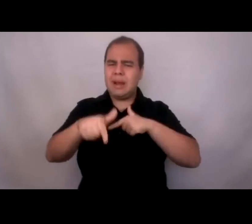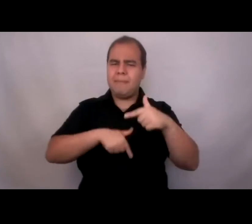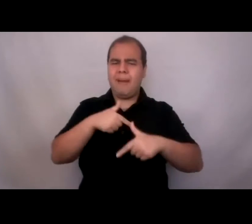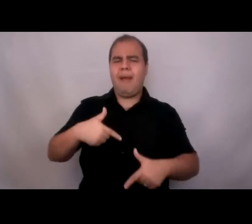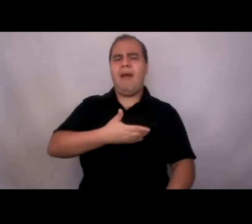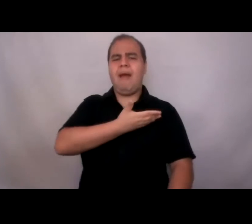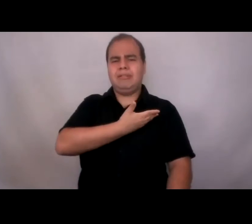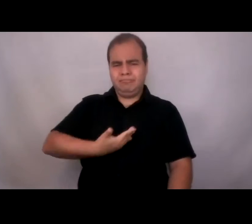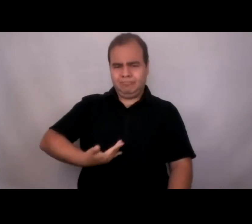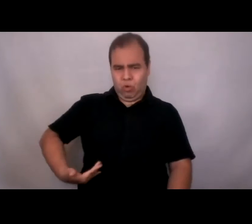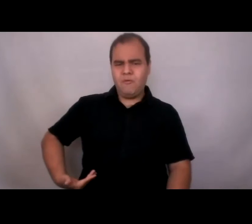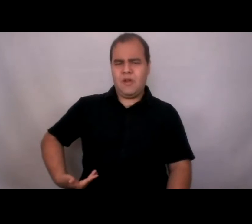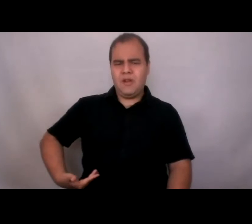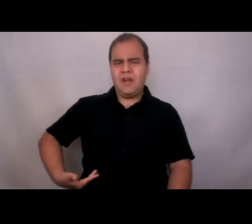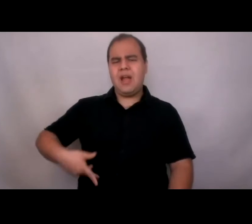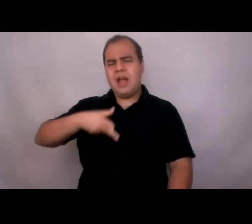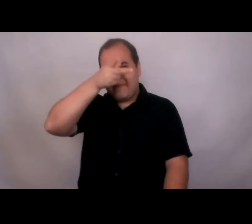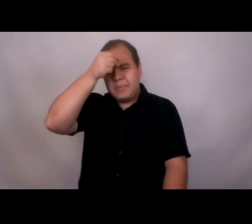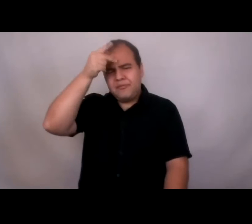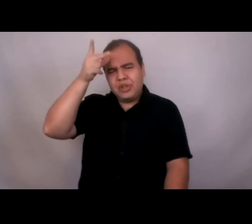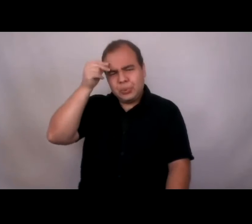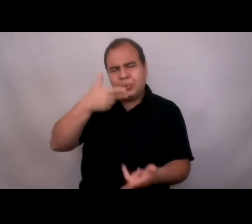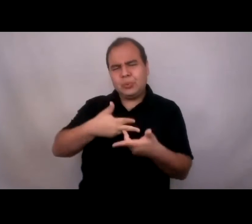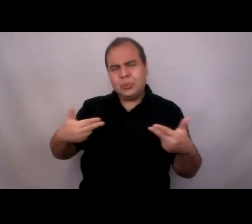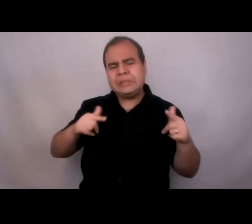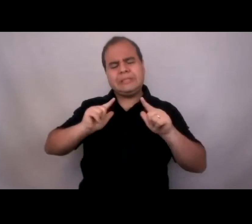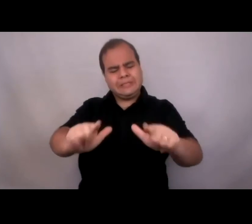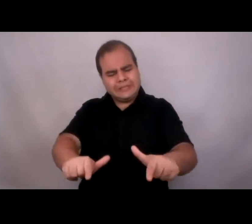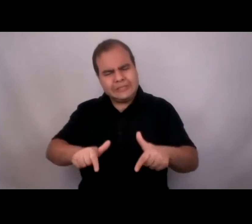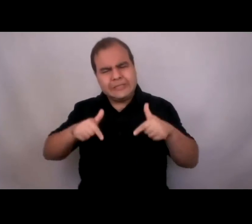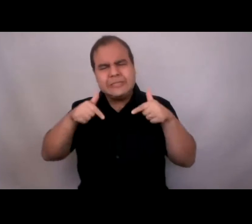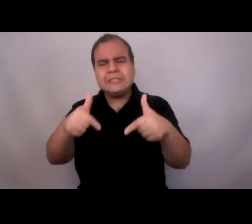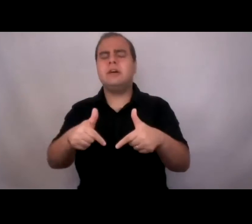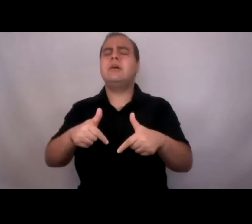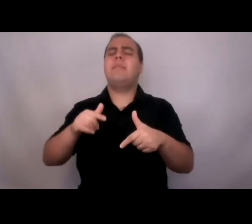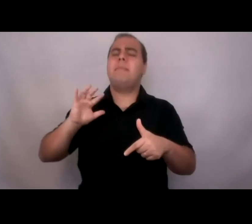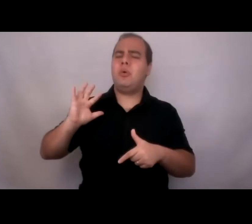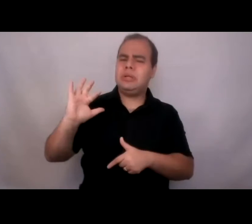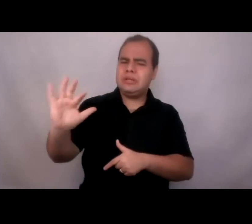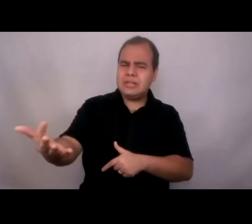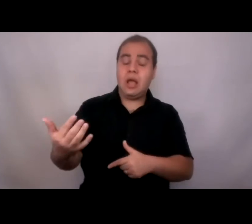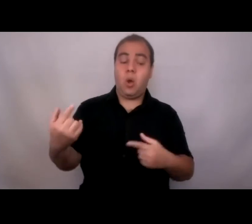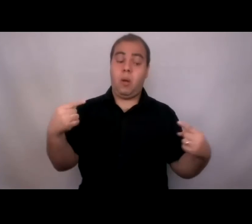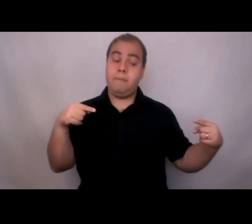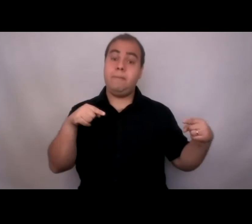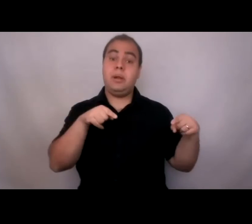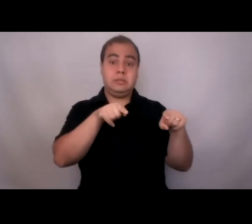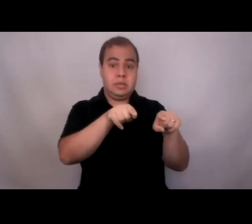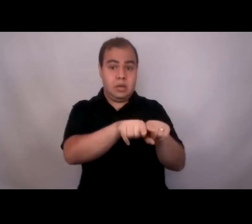que trabalharam muito para isso acontecer, porque está sendo uma parceria muito grande, né?